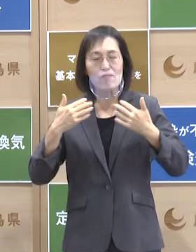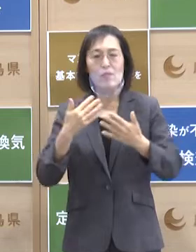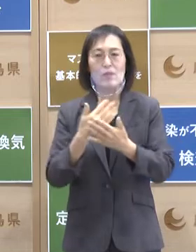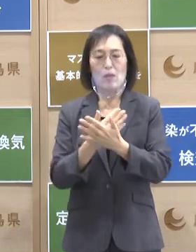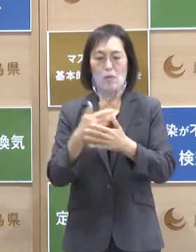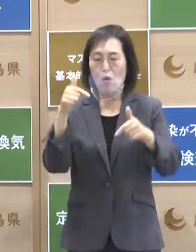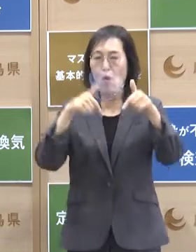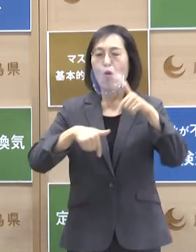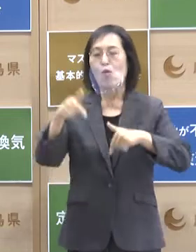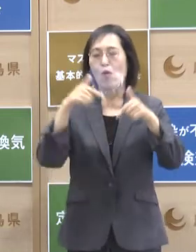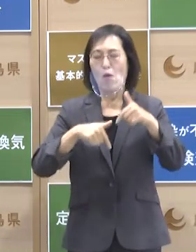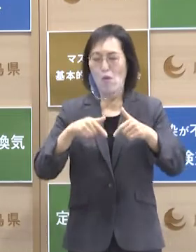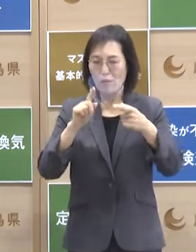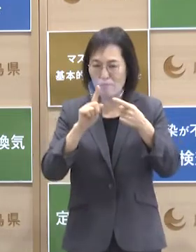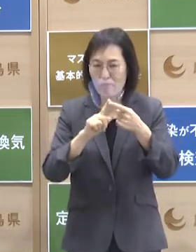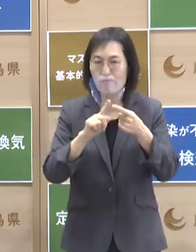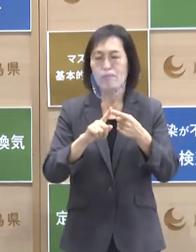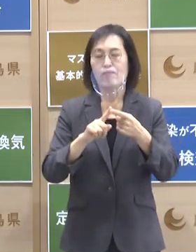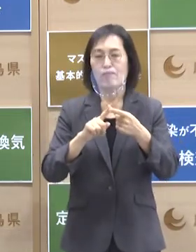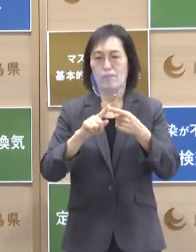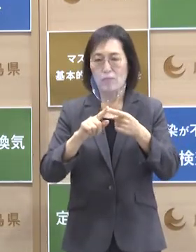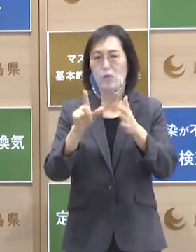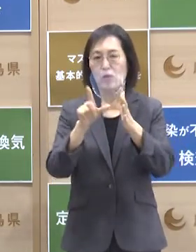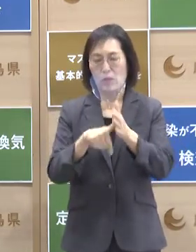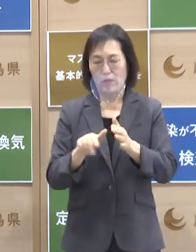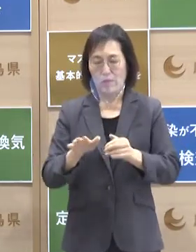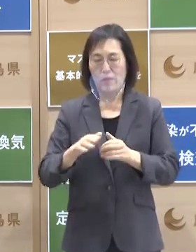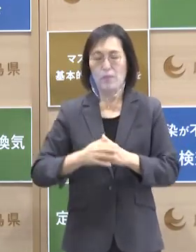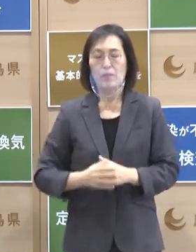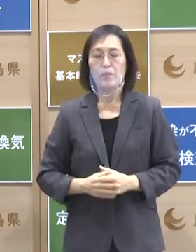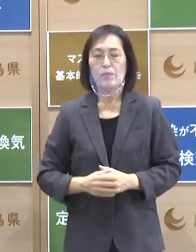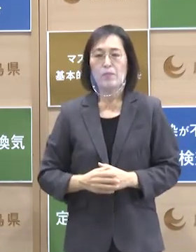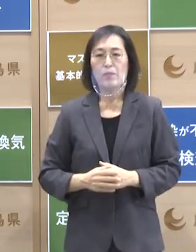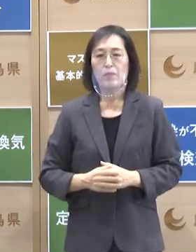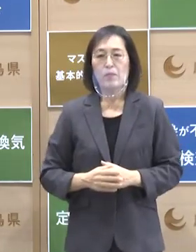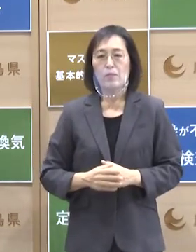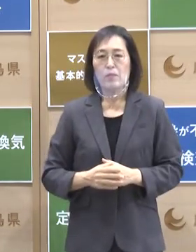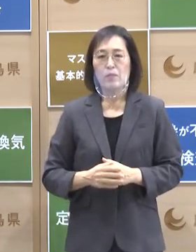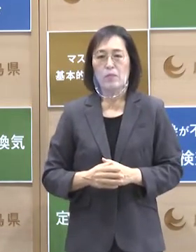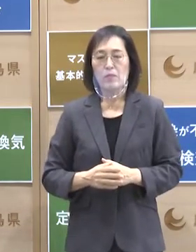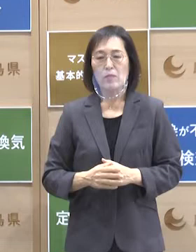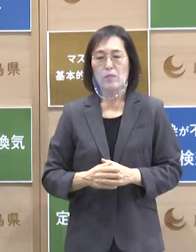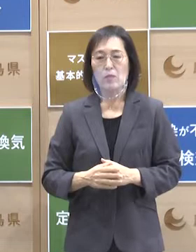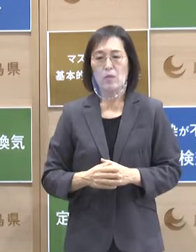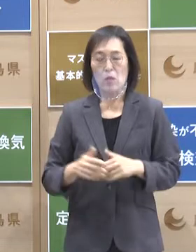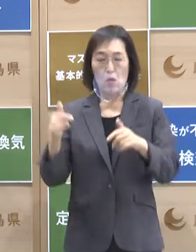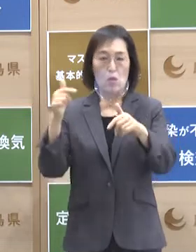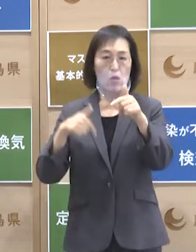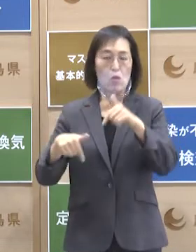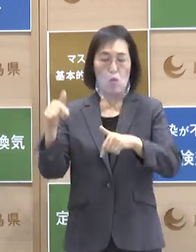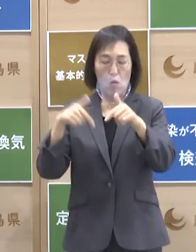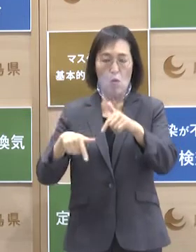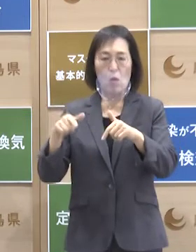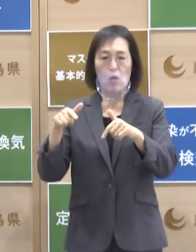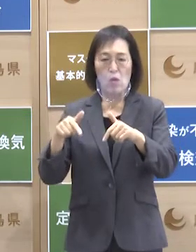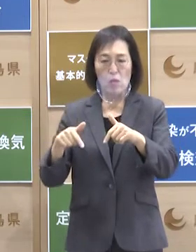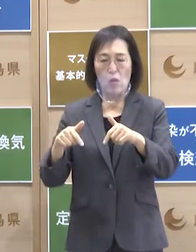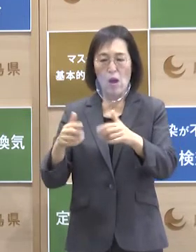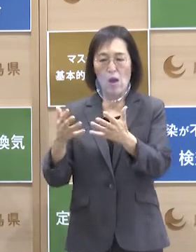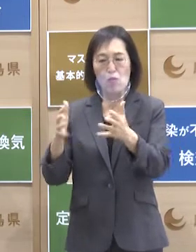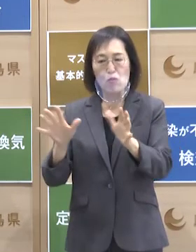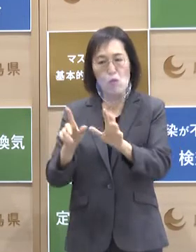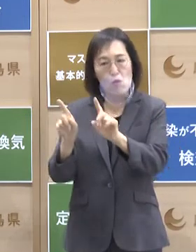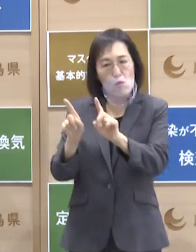に旅行にもってこいの季節になってまして、で旅行についてはですね、現在ブロック割を行っています